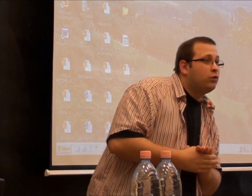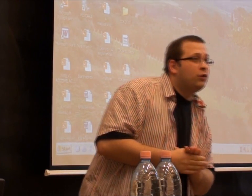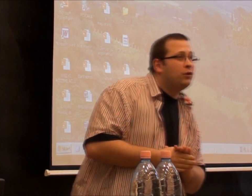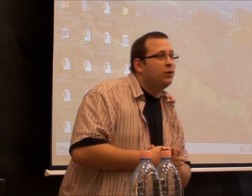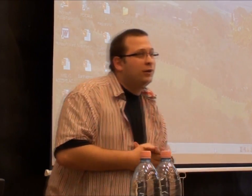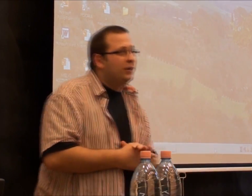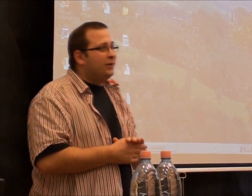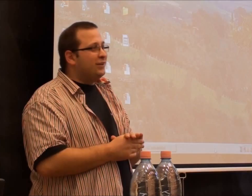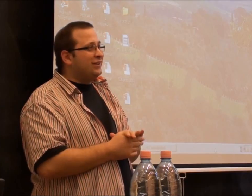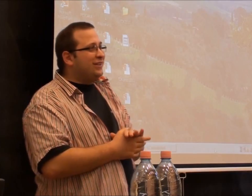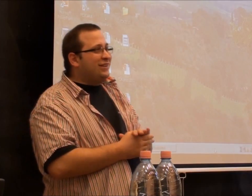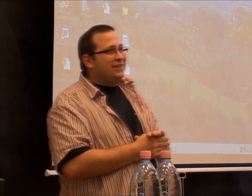mi?